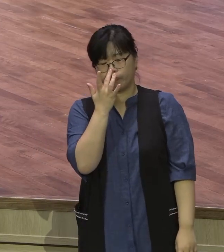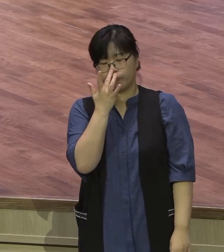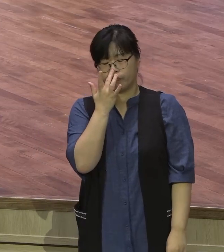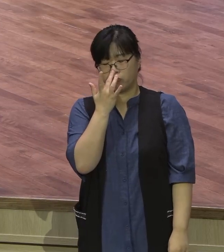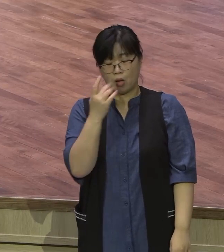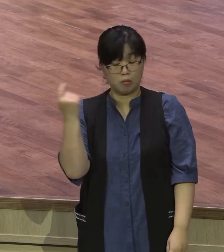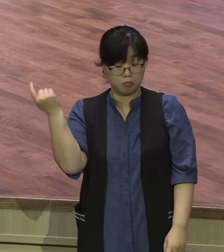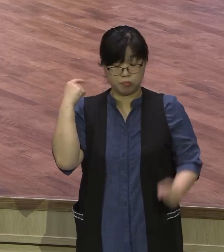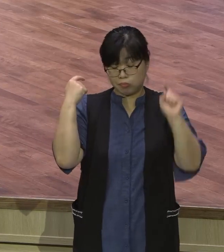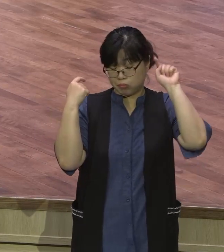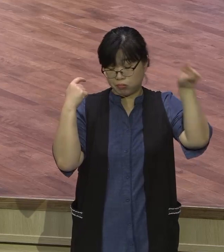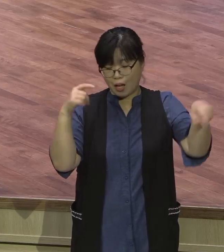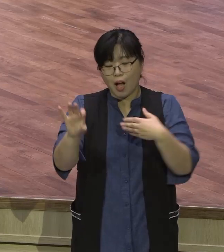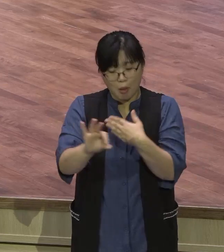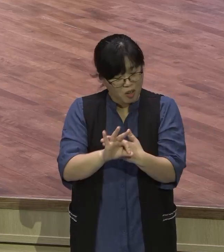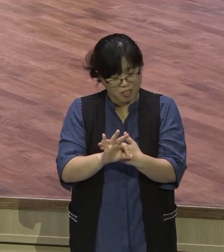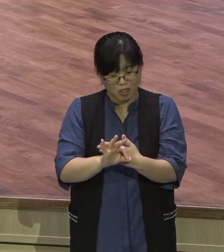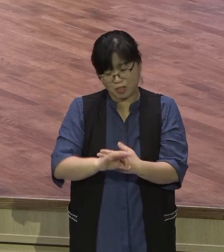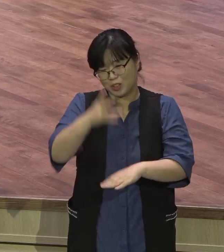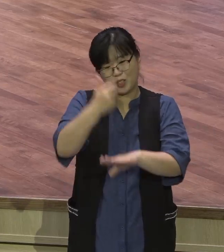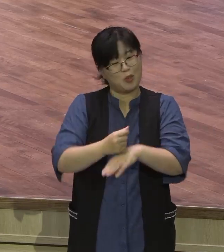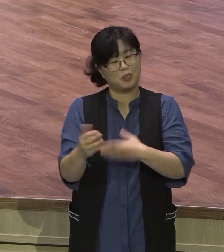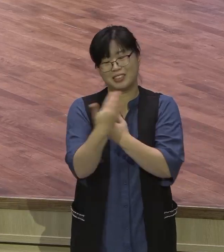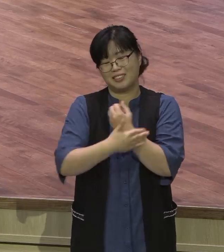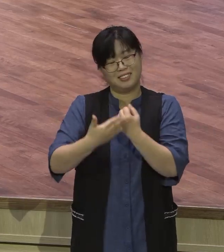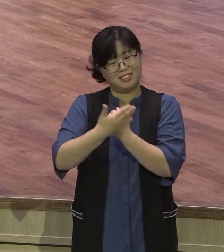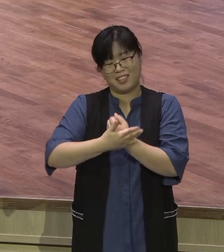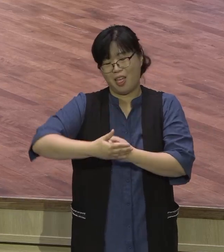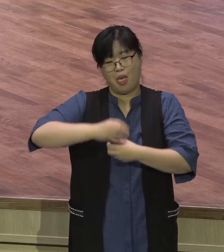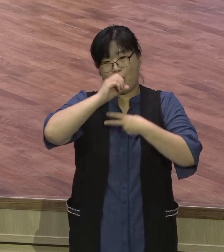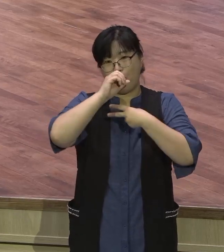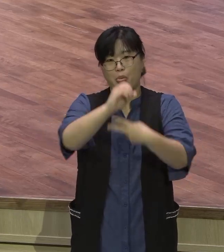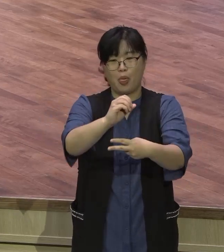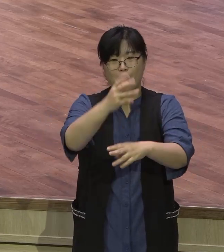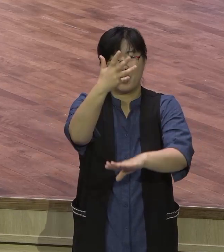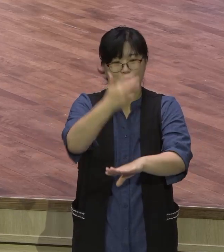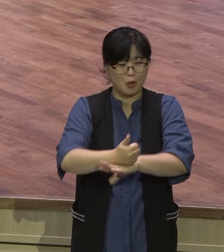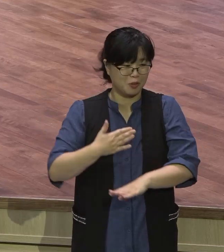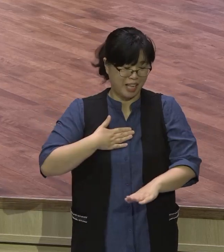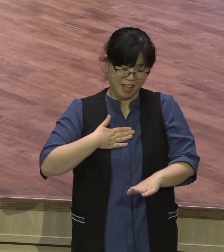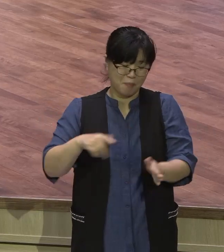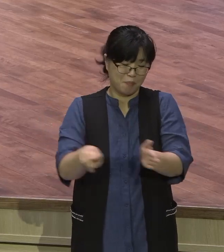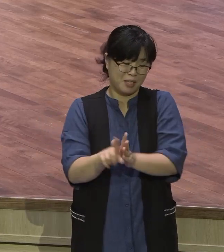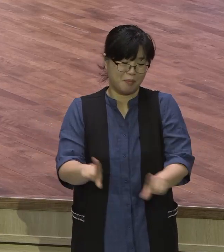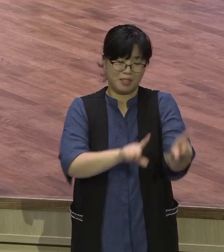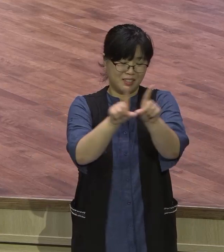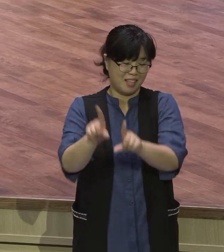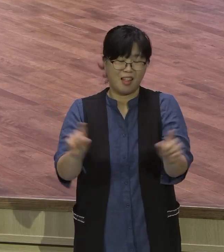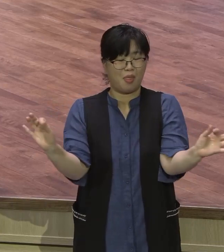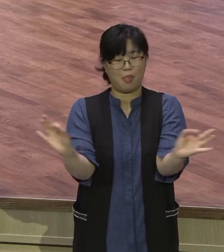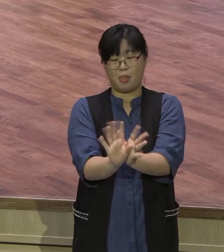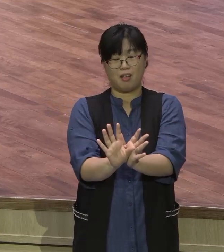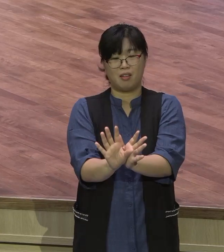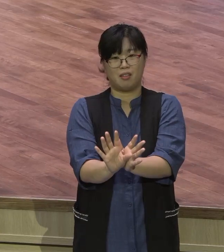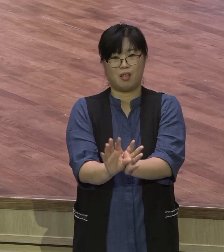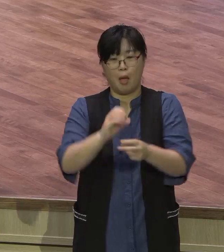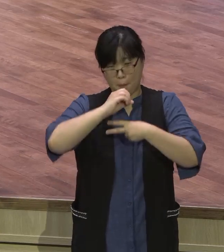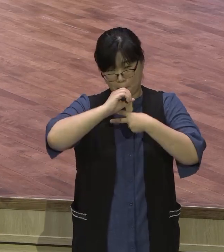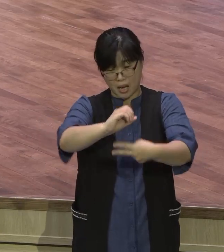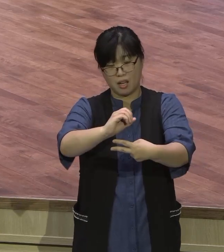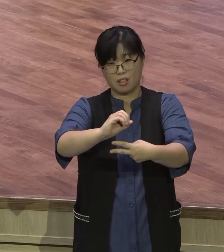살았고 하나님의 말씀은 내 영혼 속에 들어와서 나를 변화시킬 수 있는 능력이 있습니다 하나님의 말씀 안에